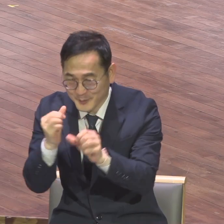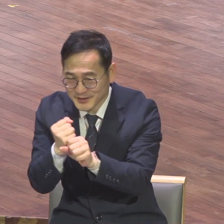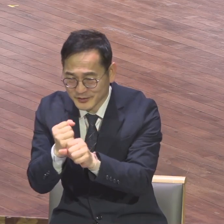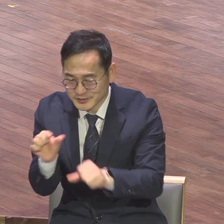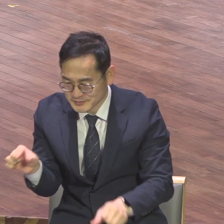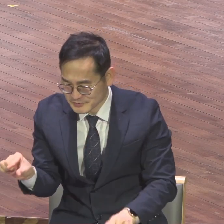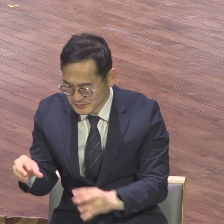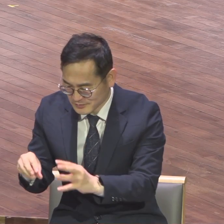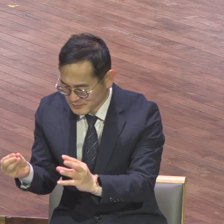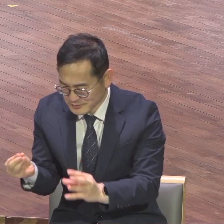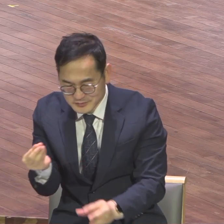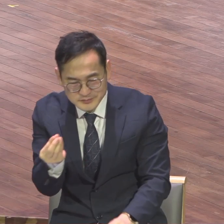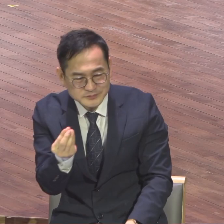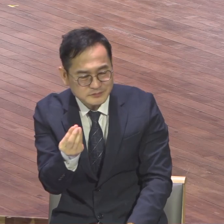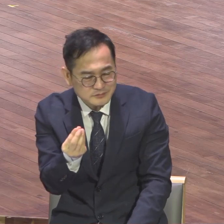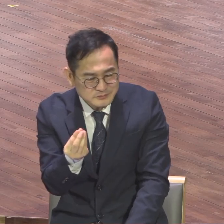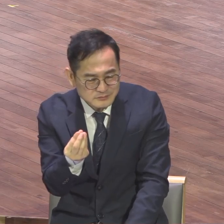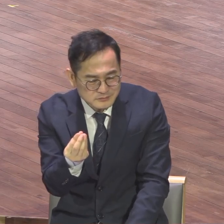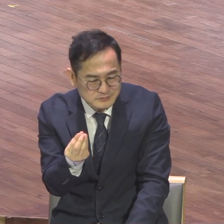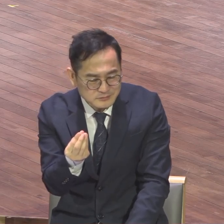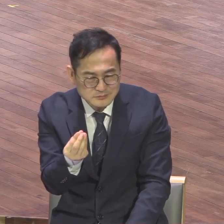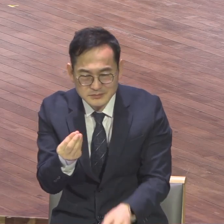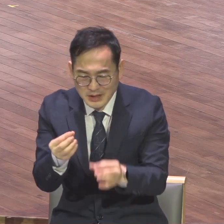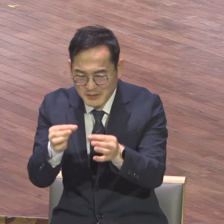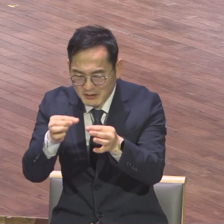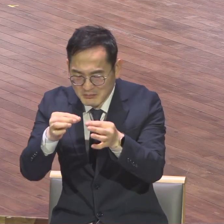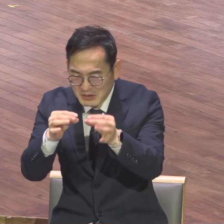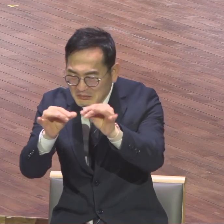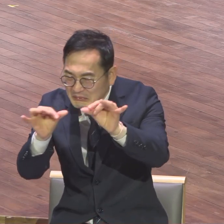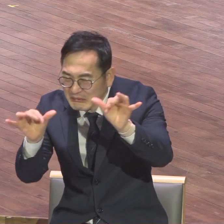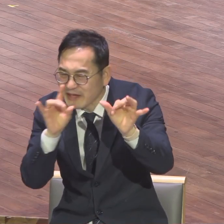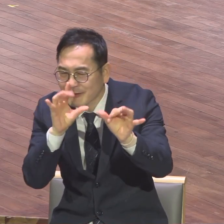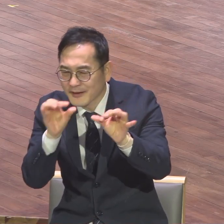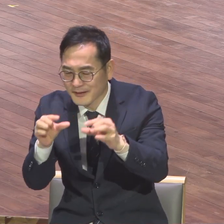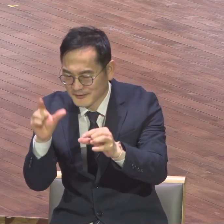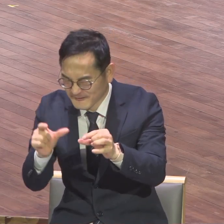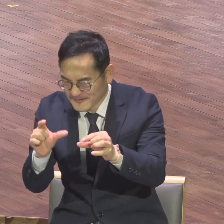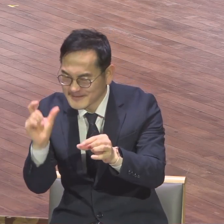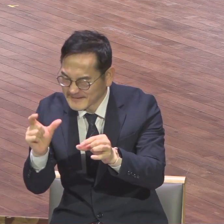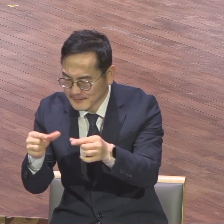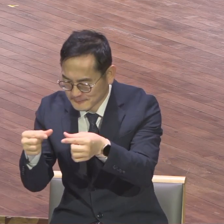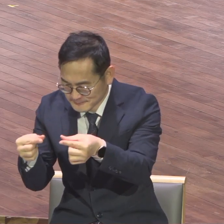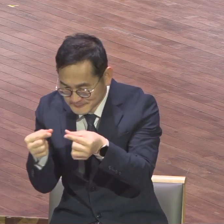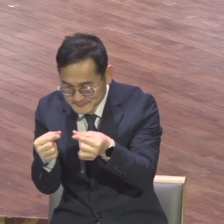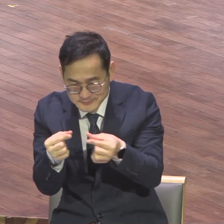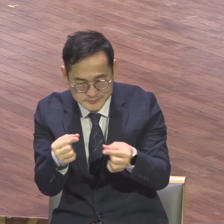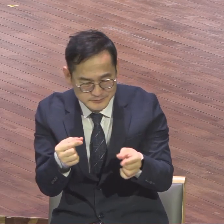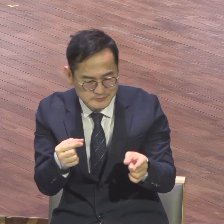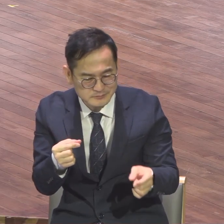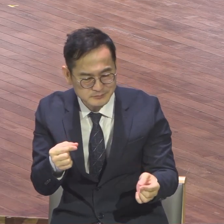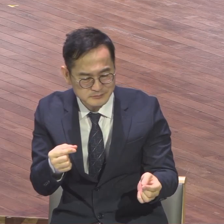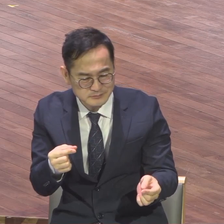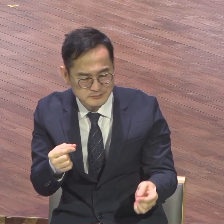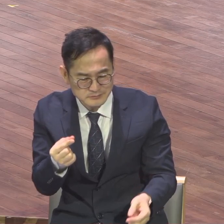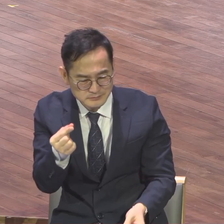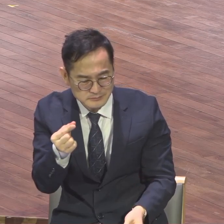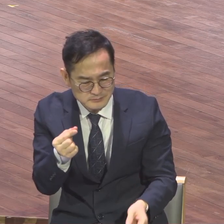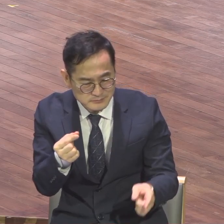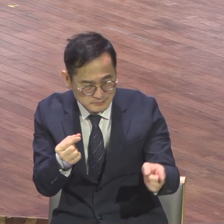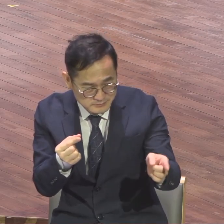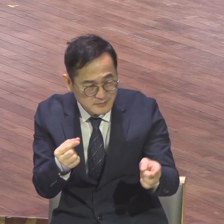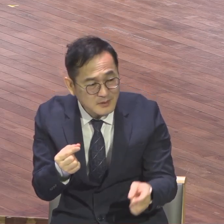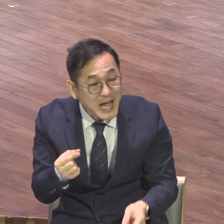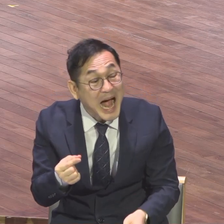만들어진 이 또 부스러기 생기면 안 되니까 전병 형태로 딱 만들어가지고 하나의 떡을